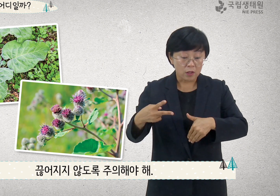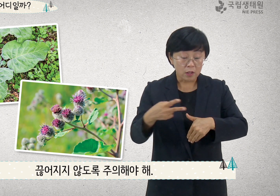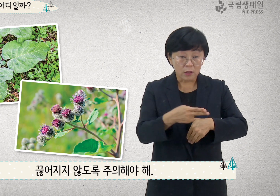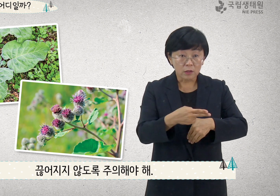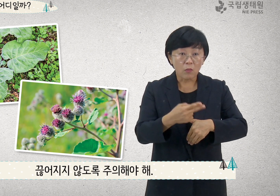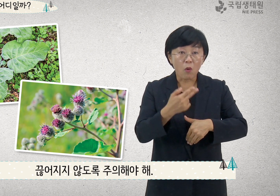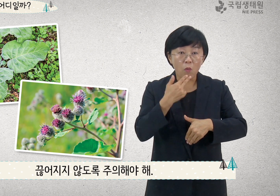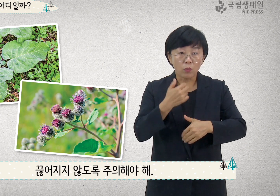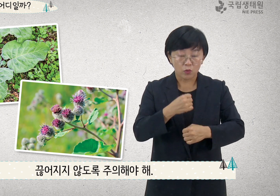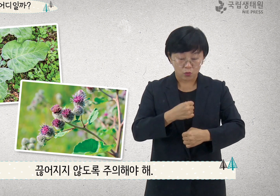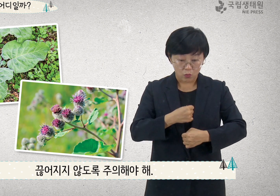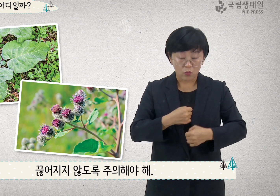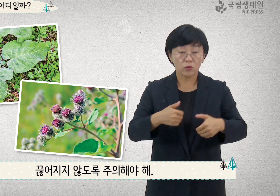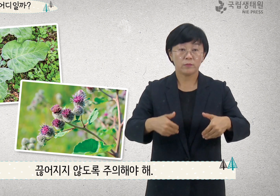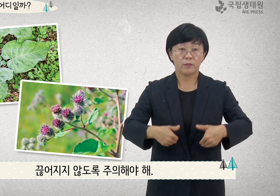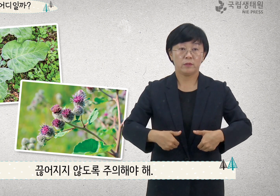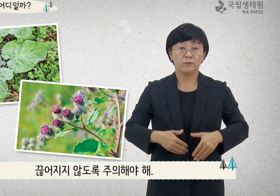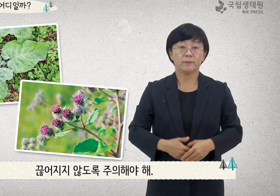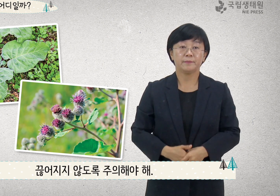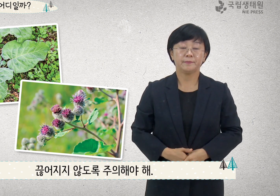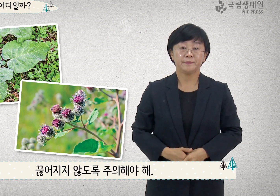끊어지지 않도록 주의해야 해.